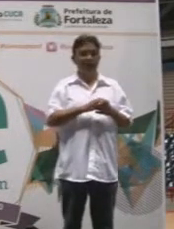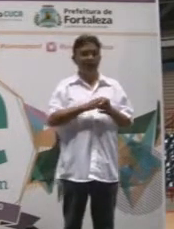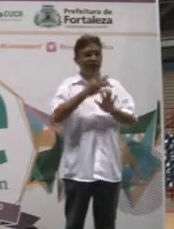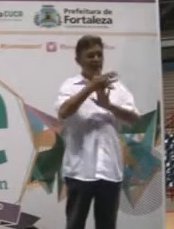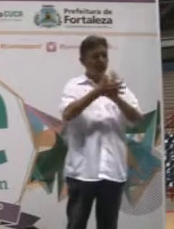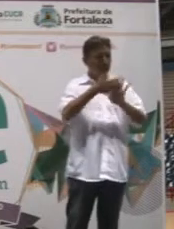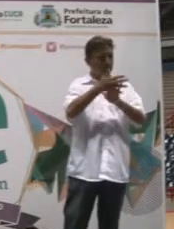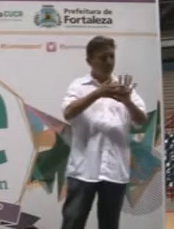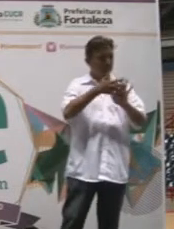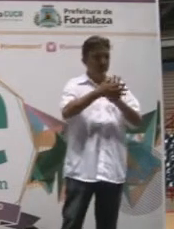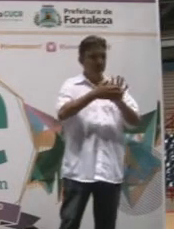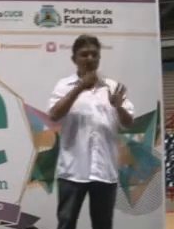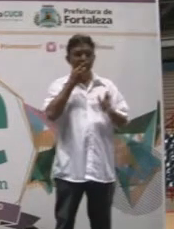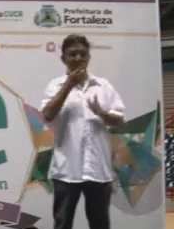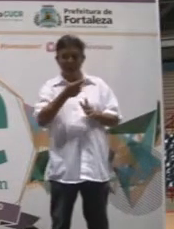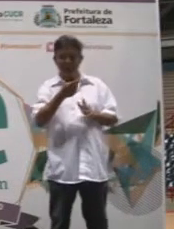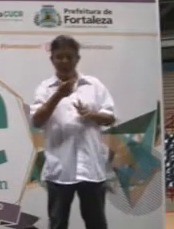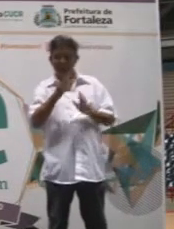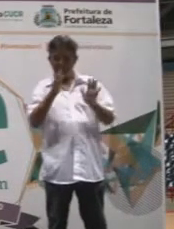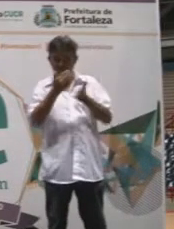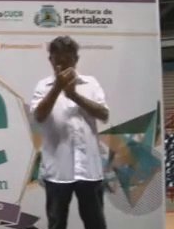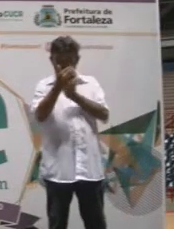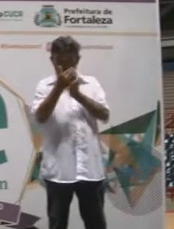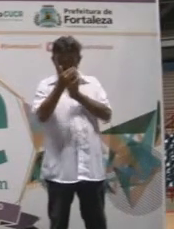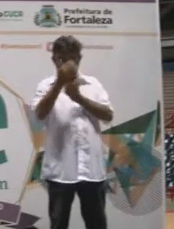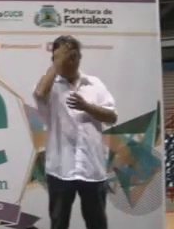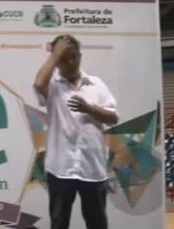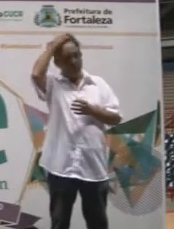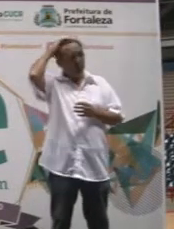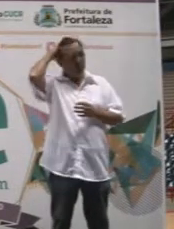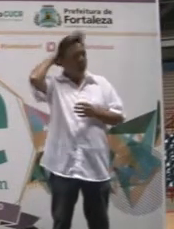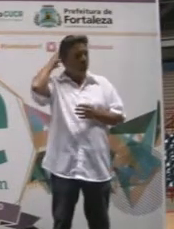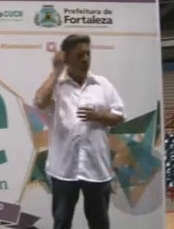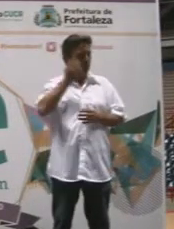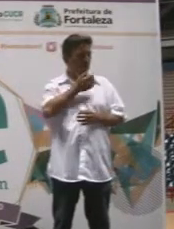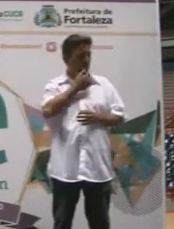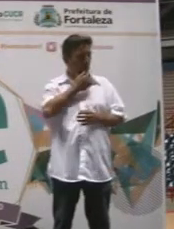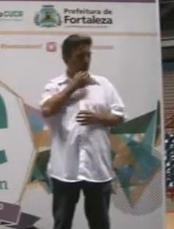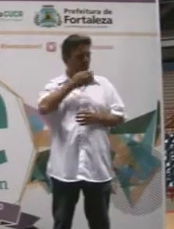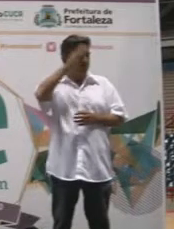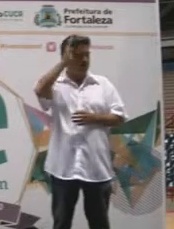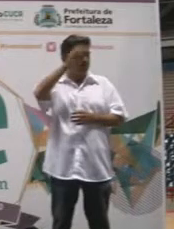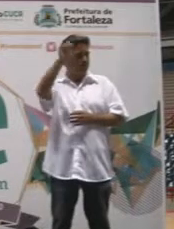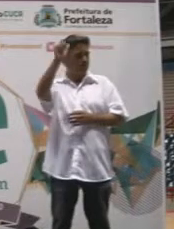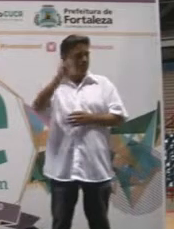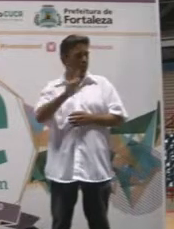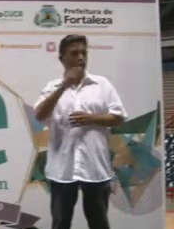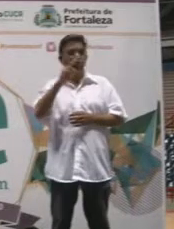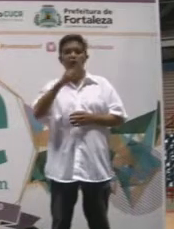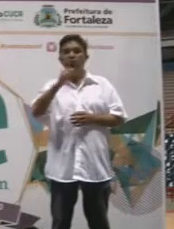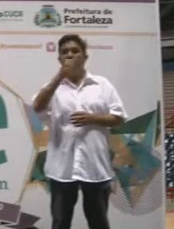aqui, eu vou só dizer o início. O guerreiro da luz nunca esquece a